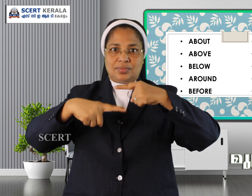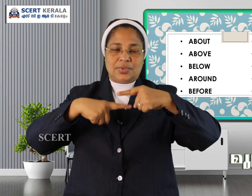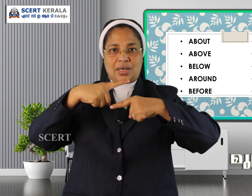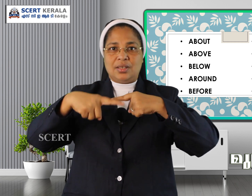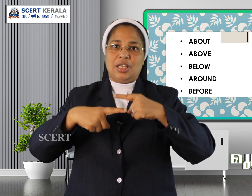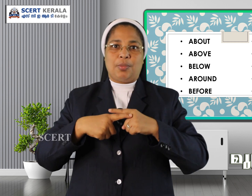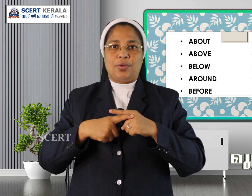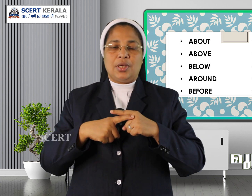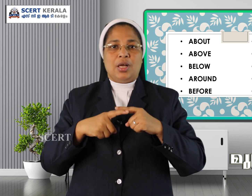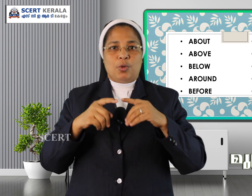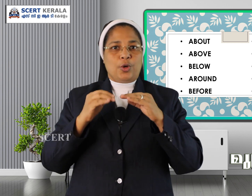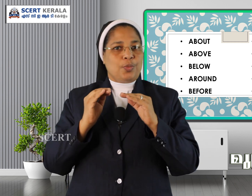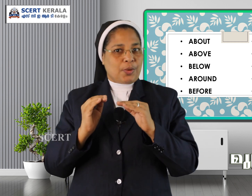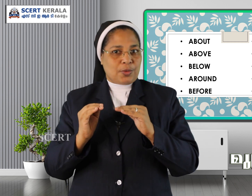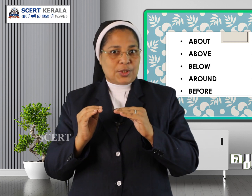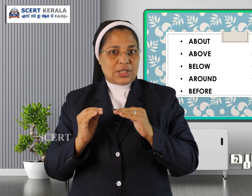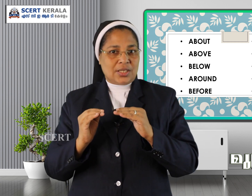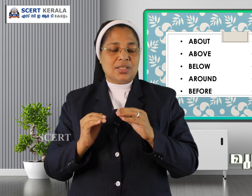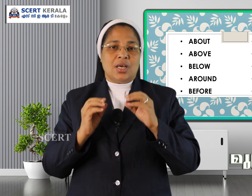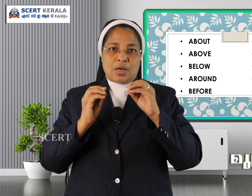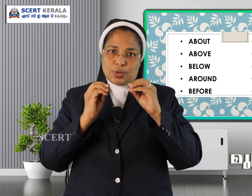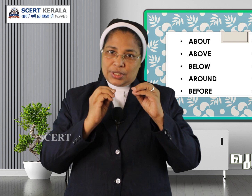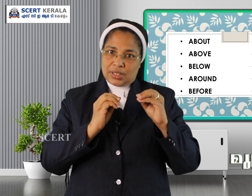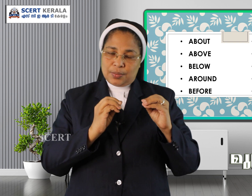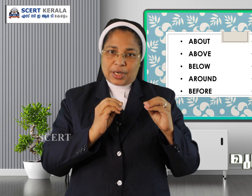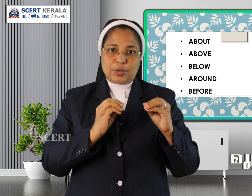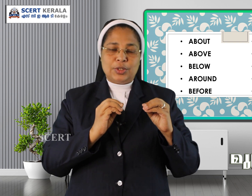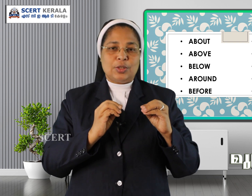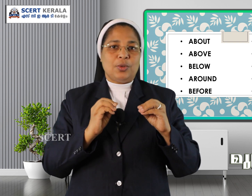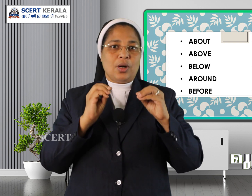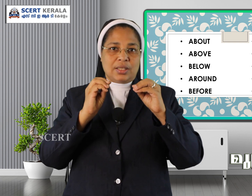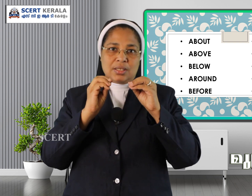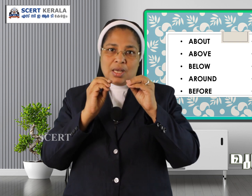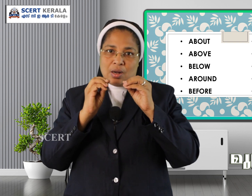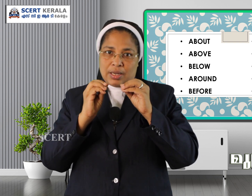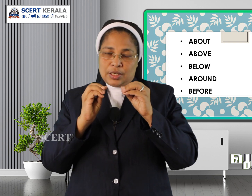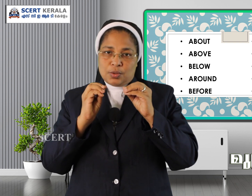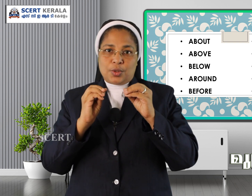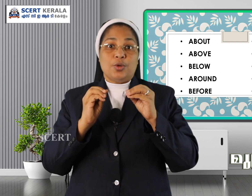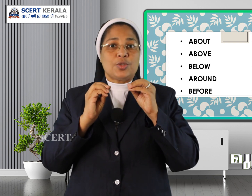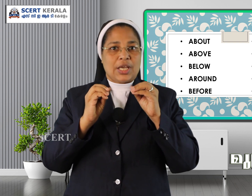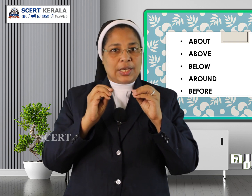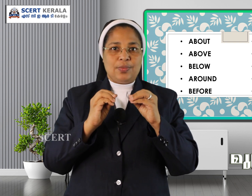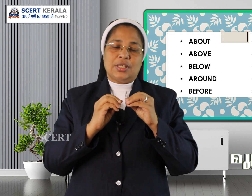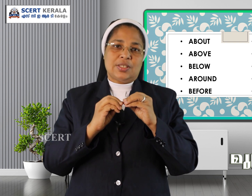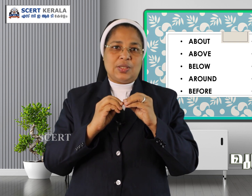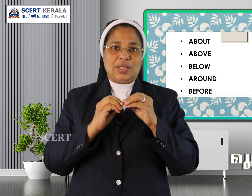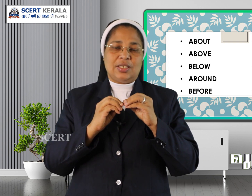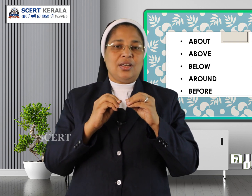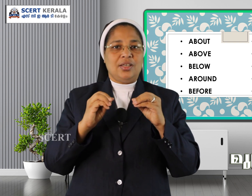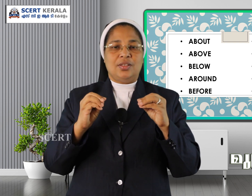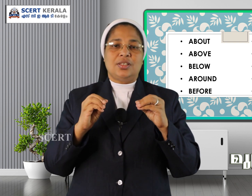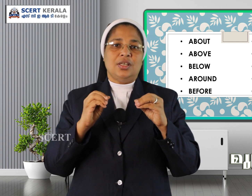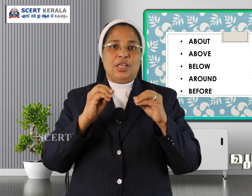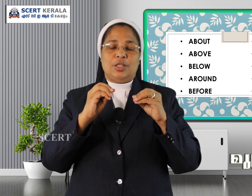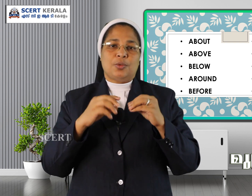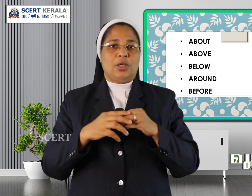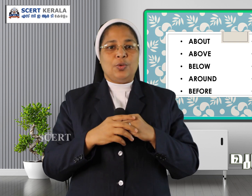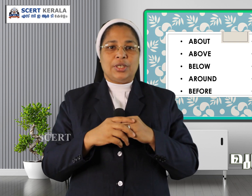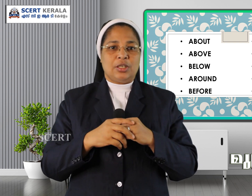ഇതാണ് എബൌട്ട്. അപ്പോൾ ഓരോ പ്രിപ്പോസിഷൻസ് കുട്ടികൾക്ക് പറഞ്ഞു കൊടുക്കുമ്പോൾ അത് അതിൻ്റെ ഓരോ സൈനും നിങ്ങൾ ശ്രദ്ധിക്കുക, എന്നിട്ട് ഇതുപോലെ കുട്ടികൾക്ക്